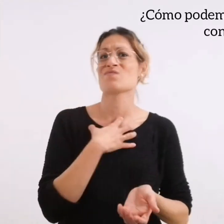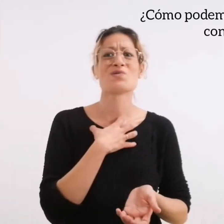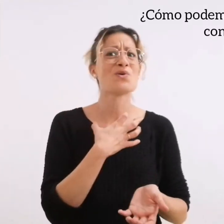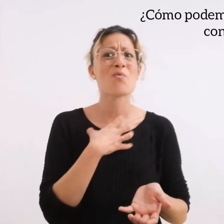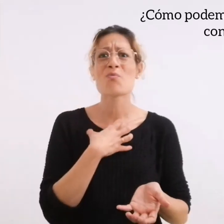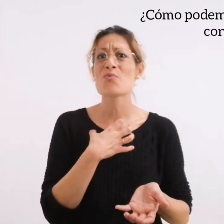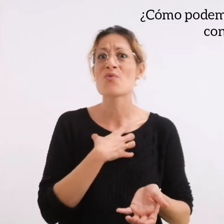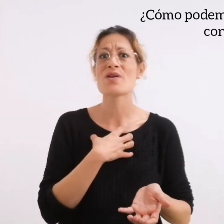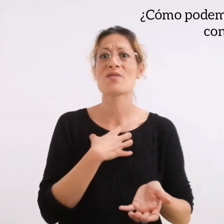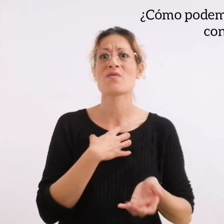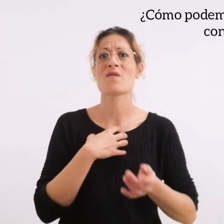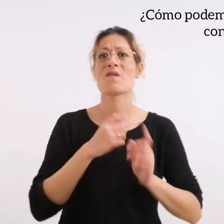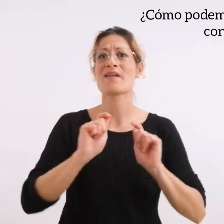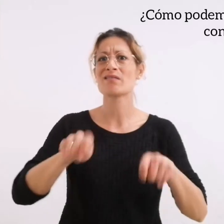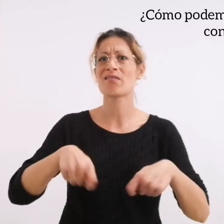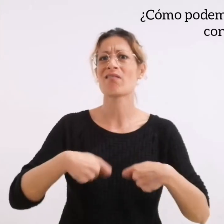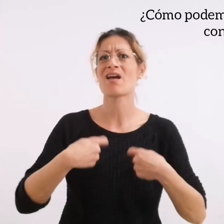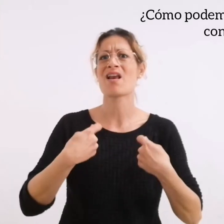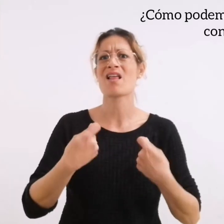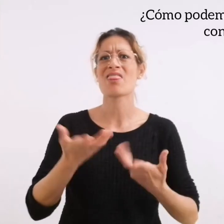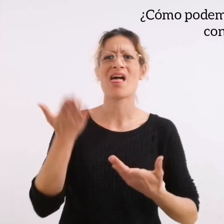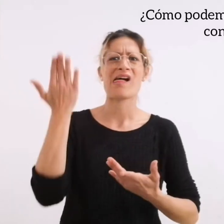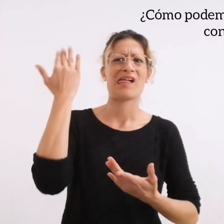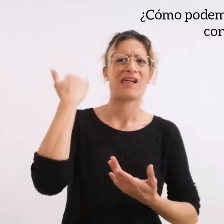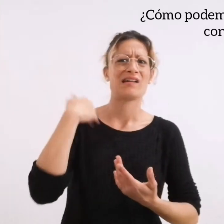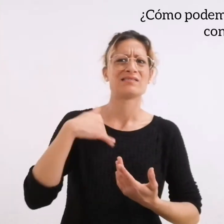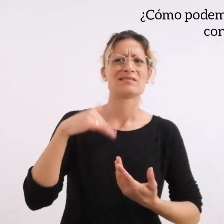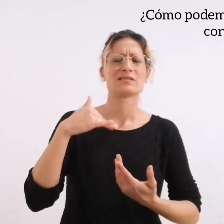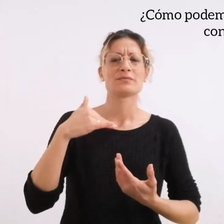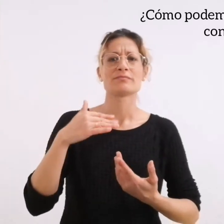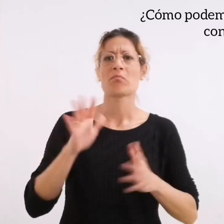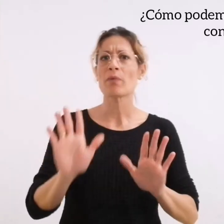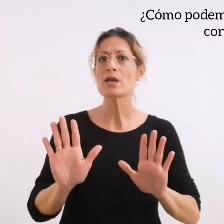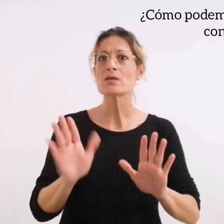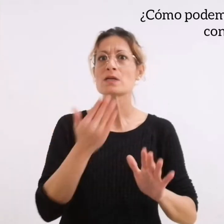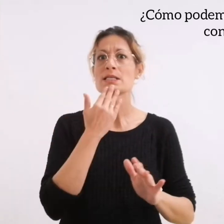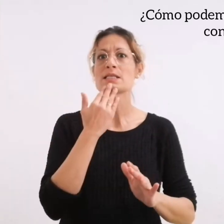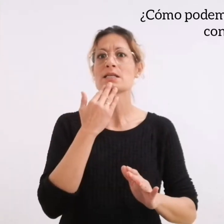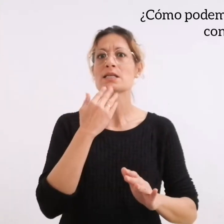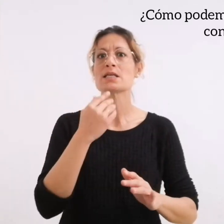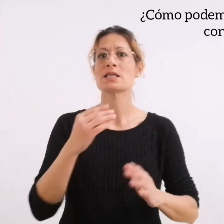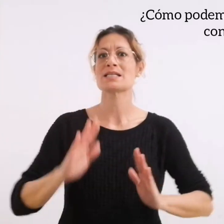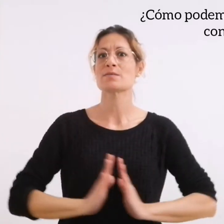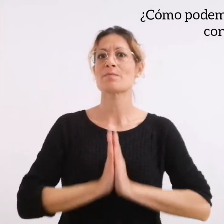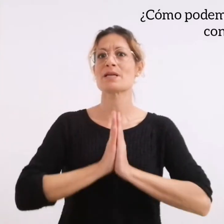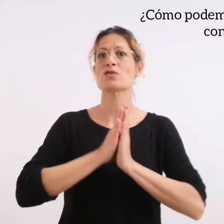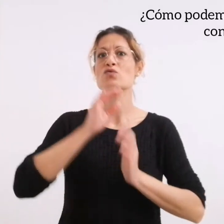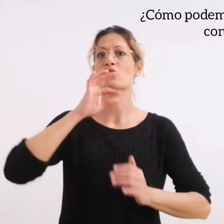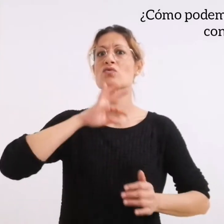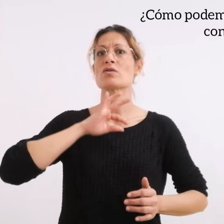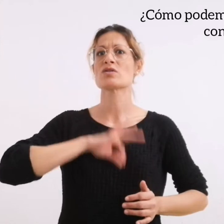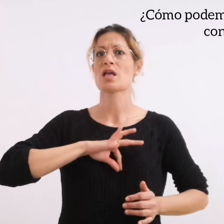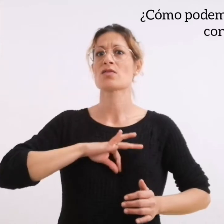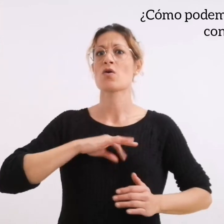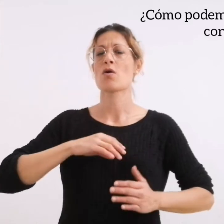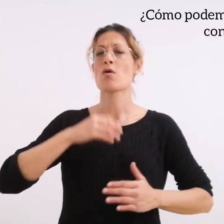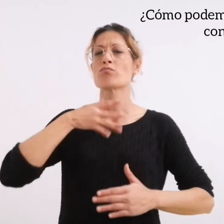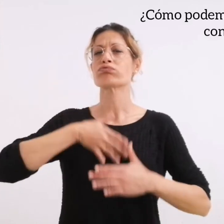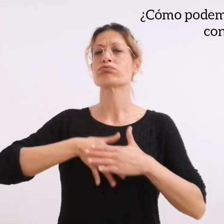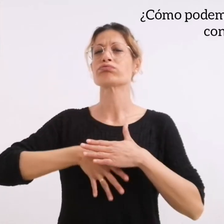¿verdad? Cuando soy lleno del Espíritu Santo, yo trasciendo a mi yo. Ya no soy yo, como dice Pablo en Gálatas